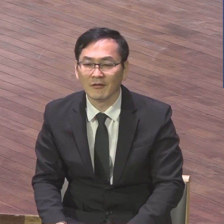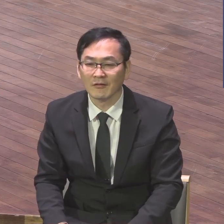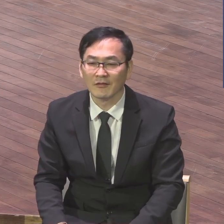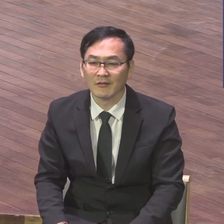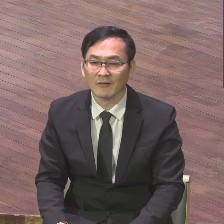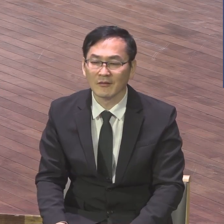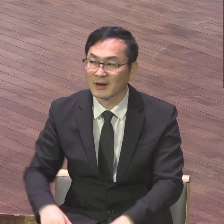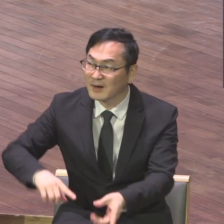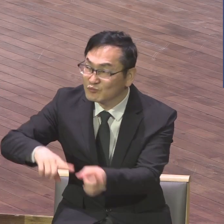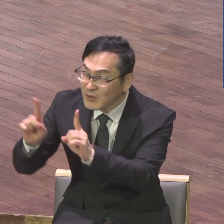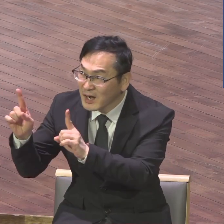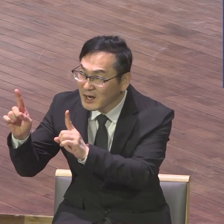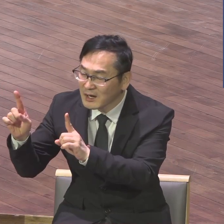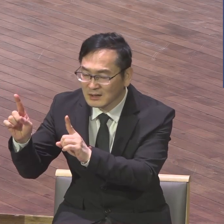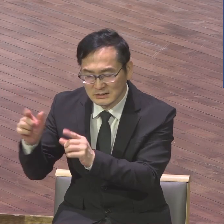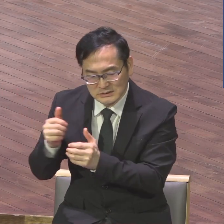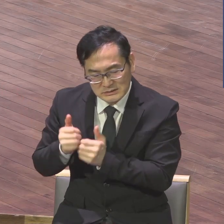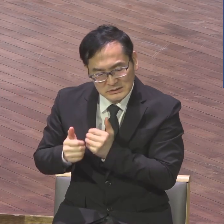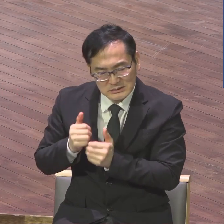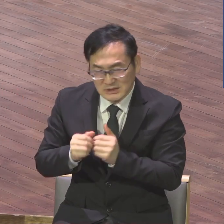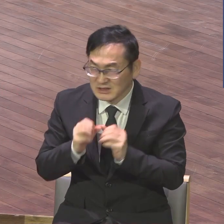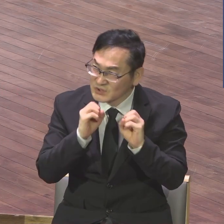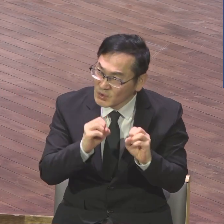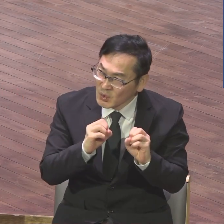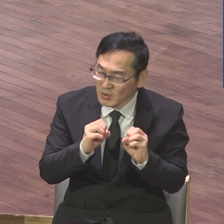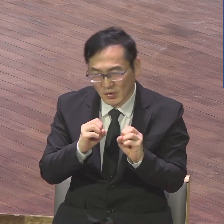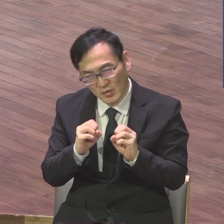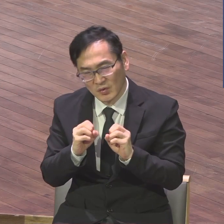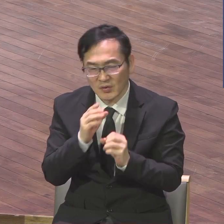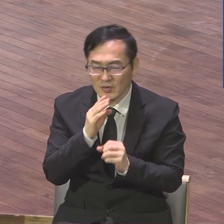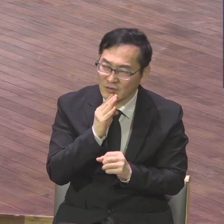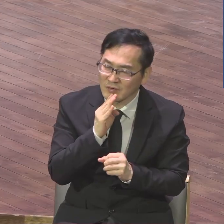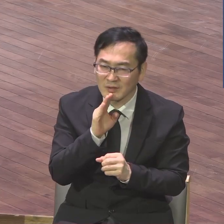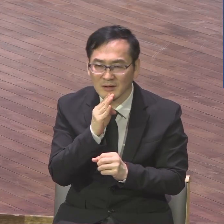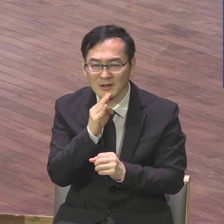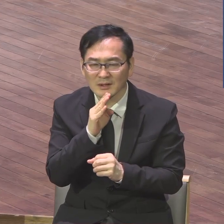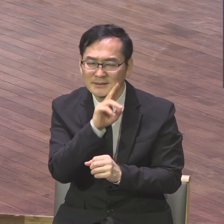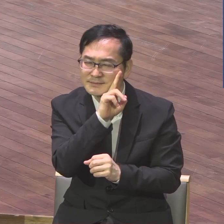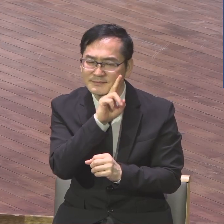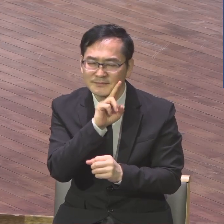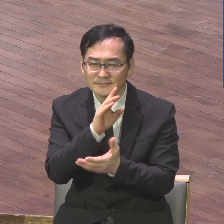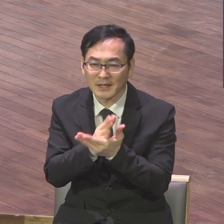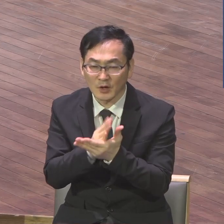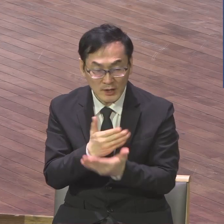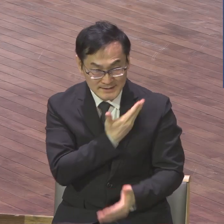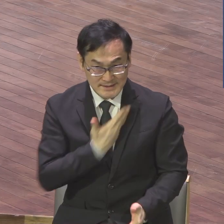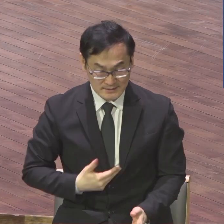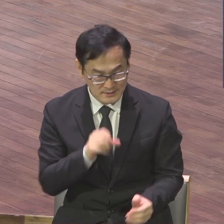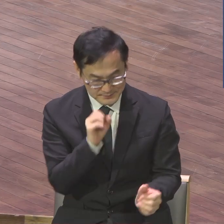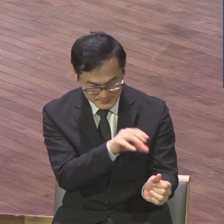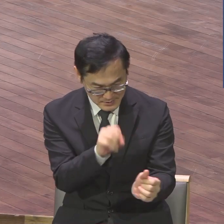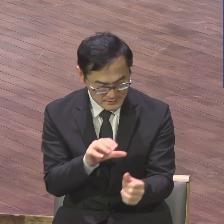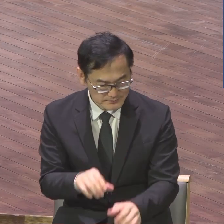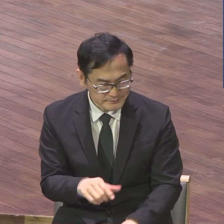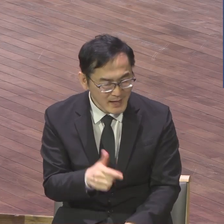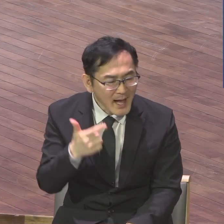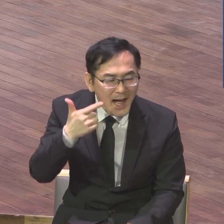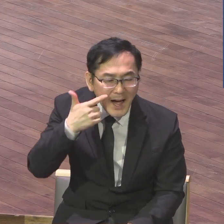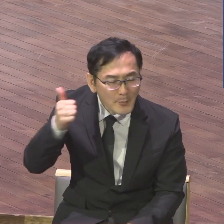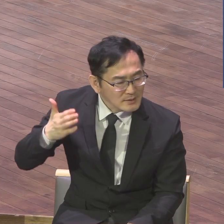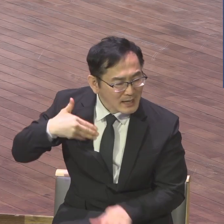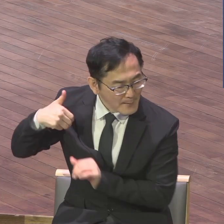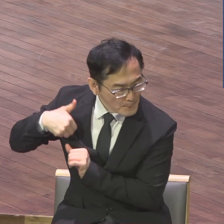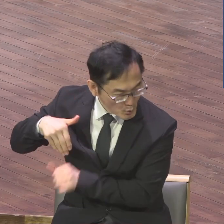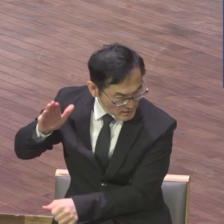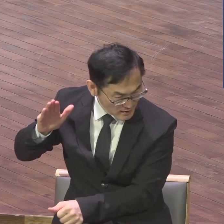어렵게 생각합니다. 그런데 이것이 어려운 것이 아니에요. 예수님께서 제자들에게 말씀하셨습니다. 아버지께서 나를